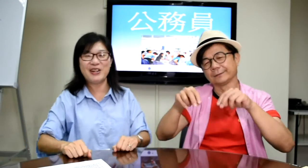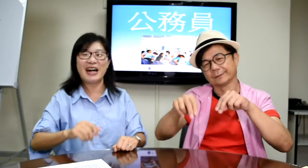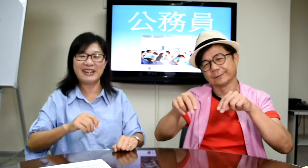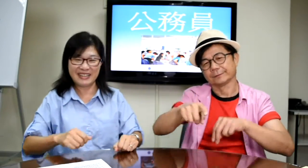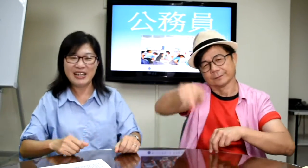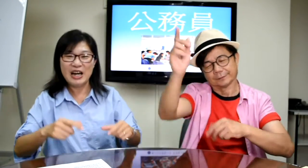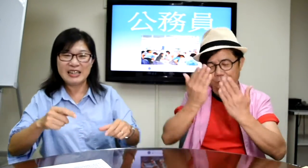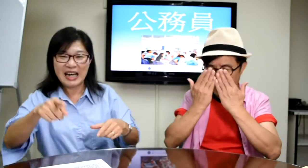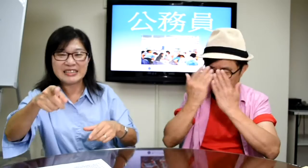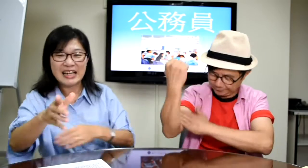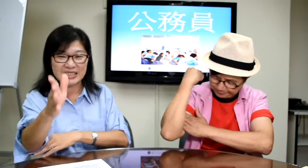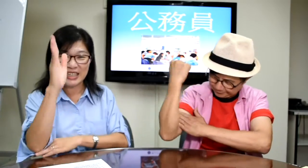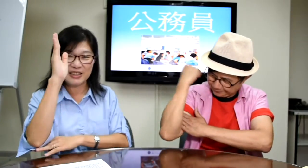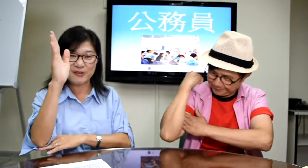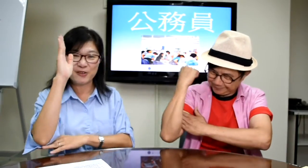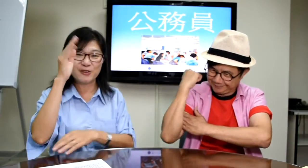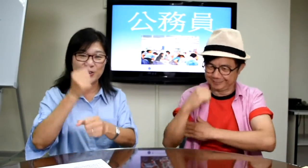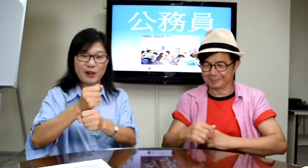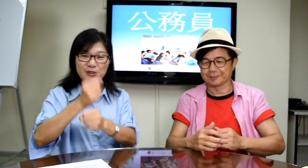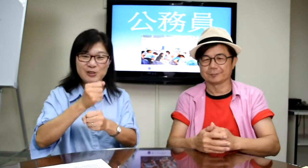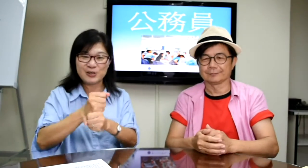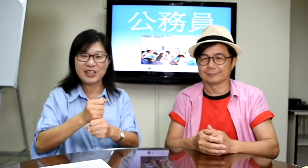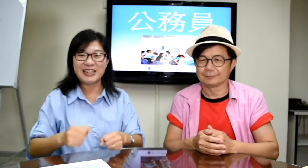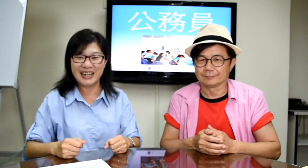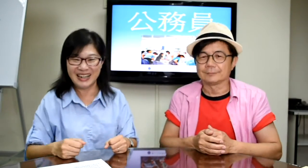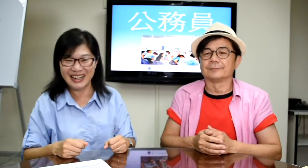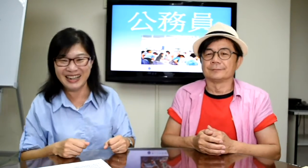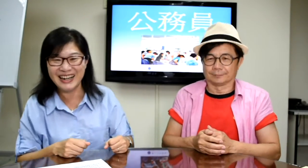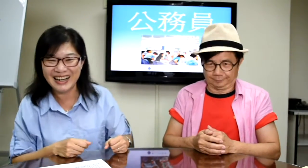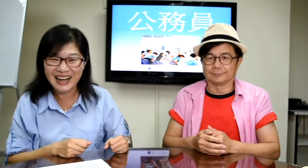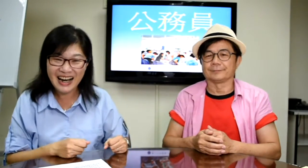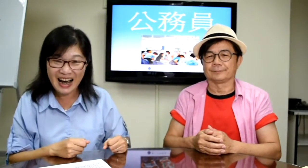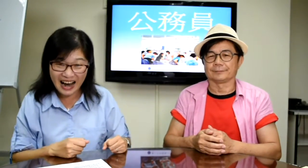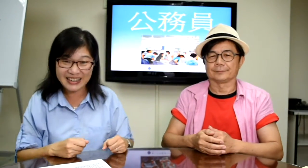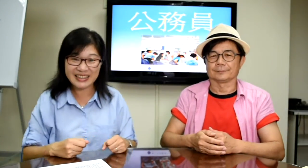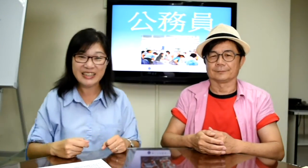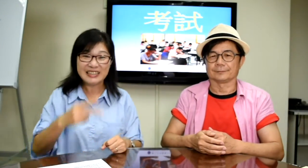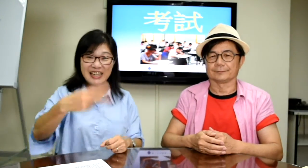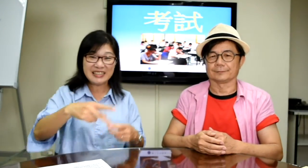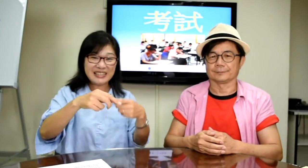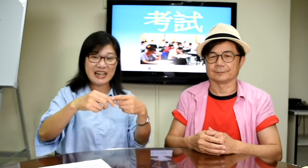好，他在政府工作，好的，再一次哦，